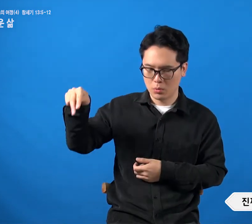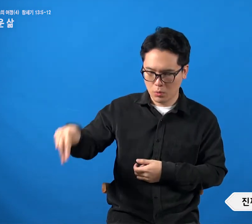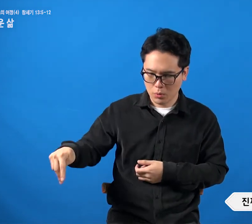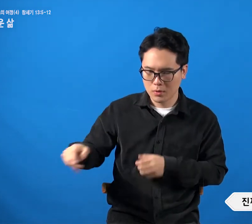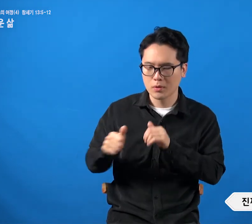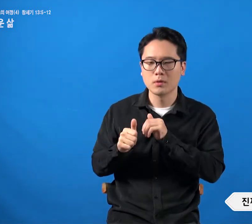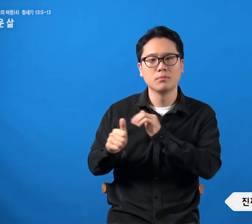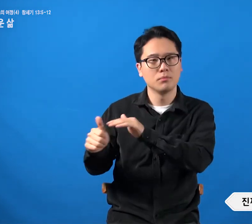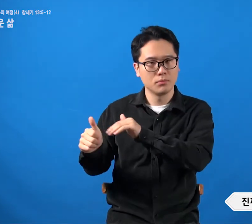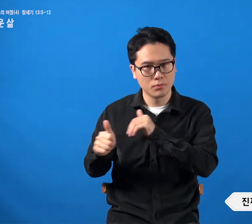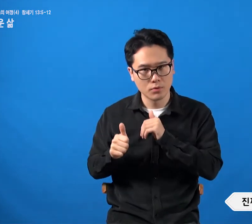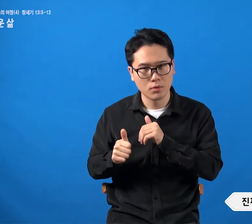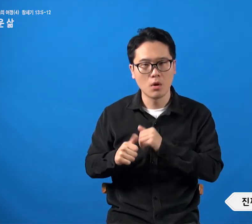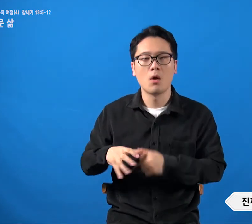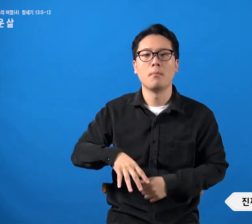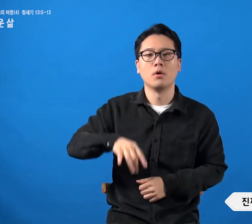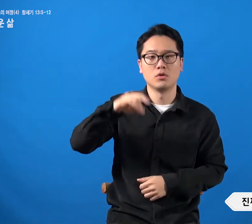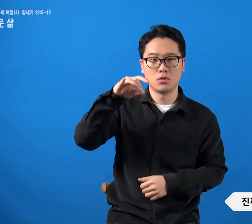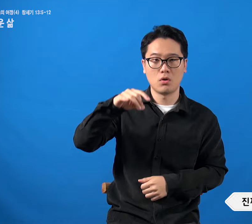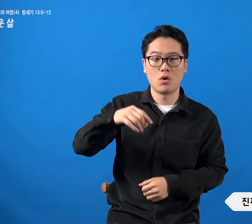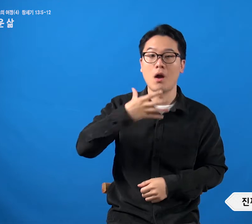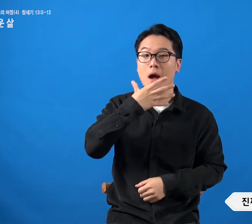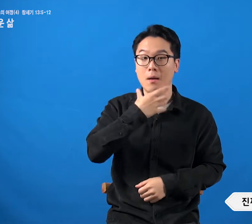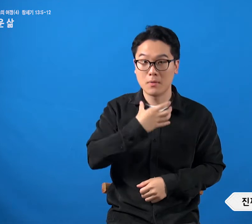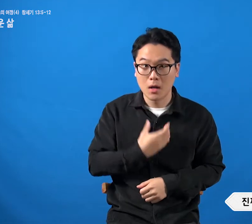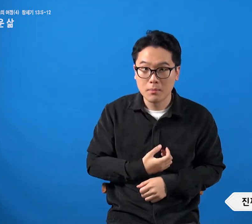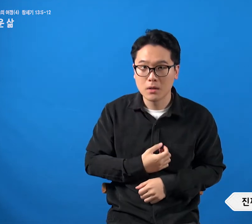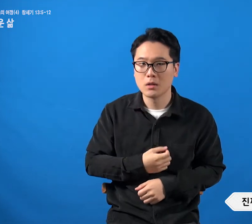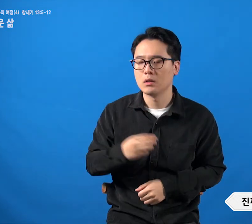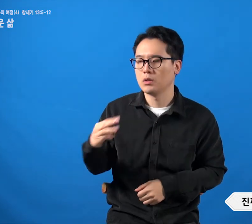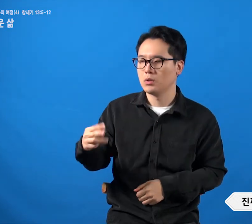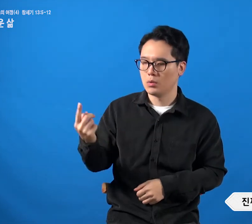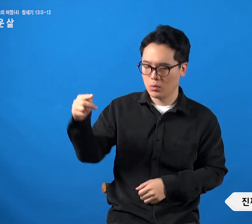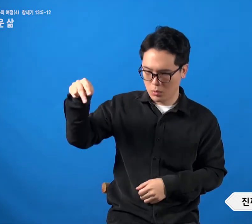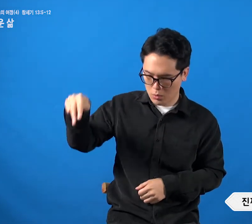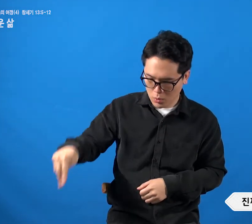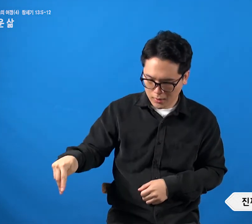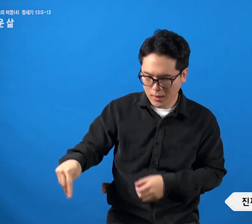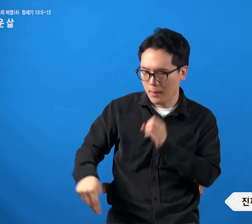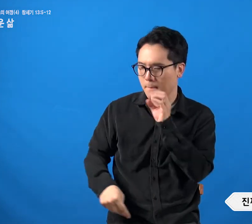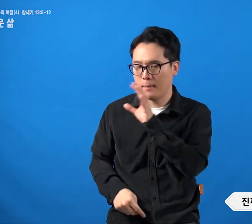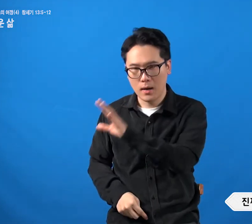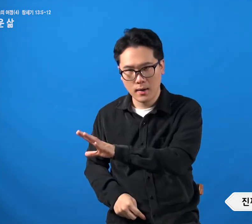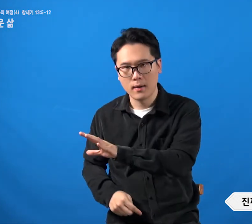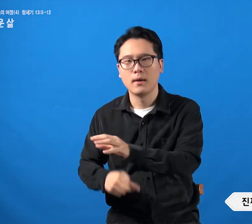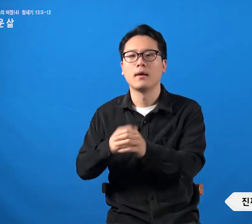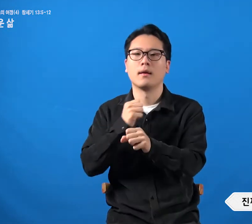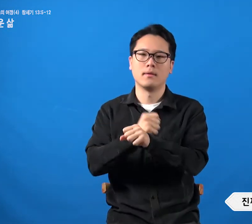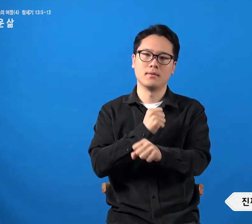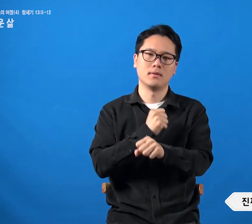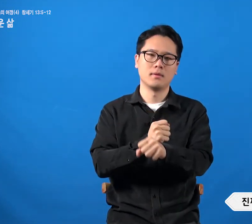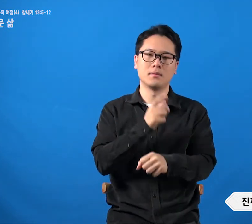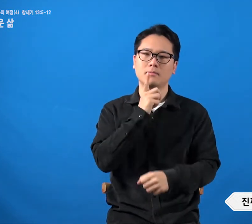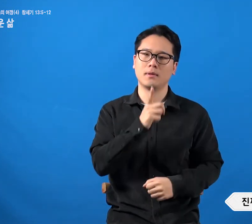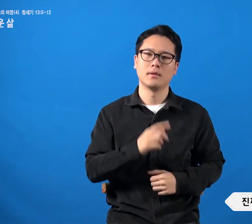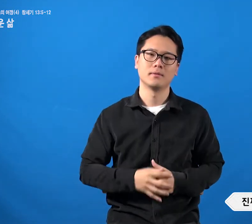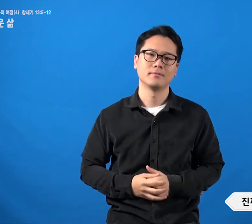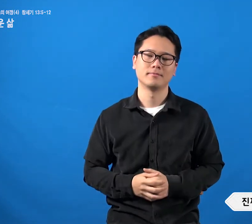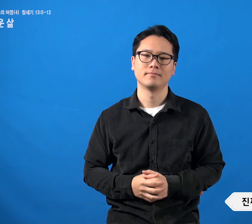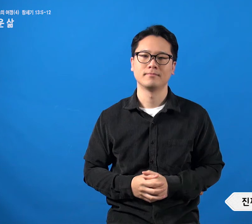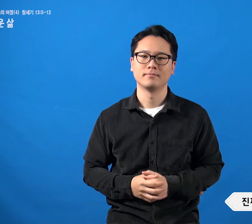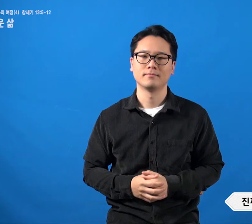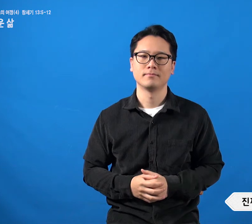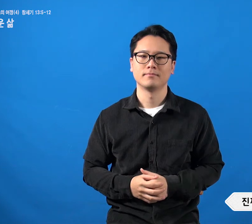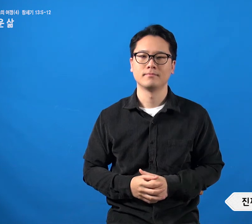갈등이 시작되고 난 후에 먼저 아브라함이 롯에게 이야기했다라는 말을 하고